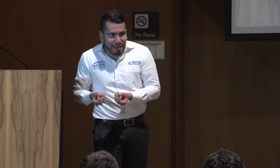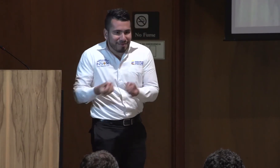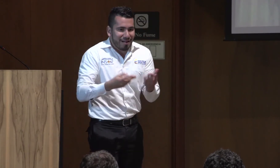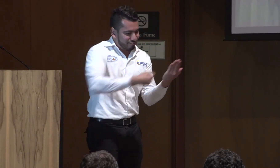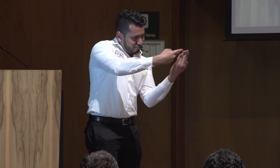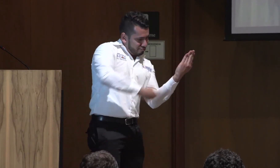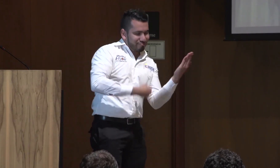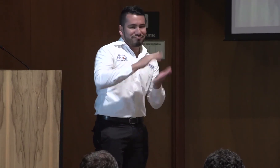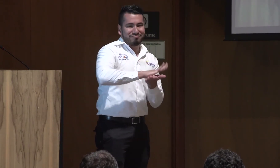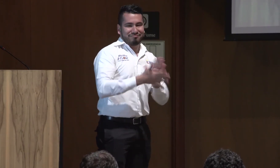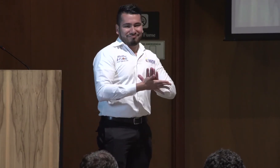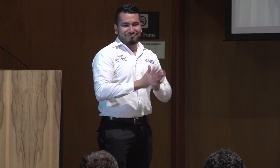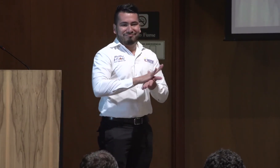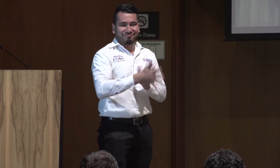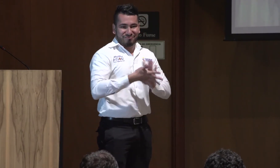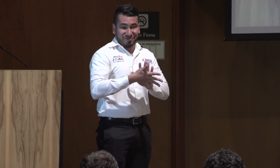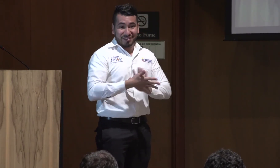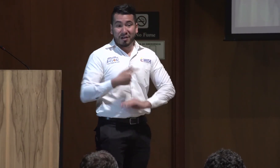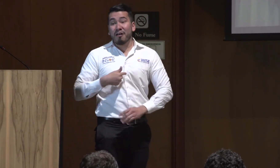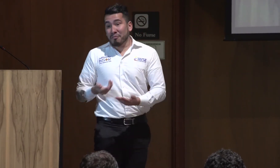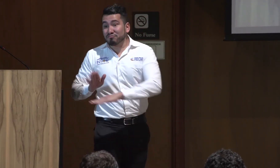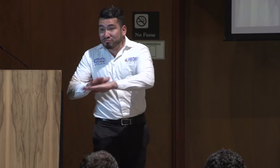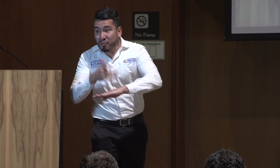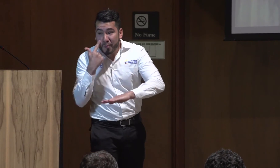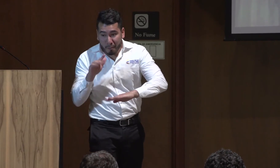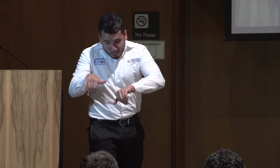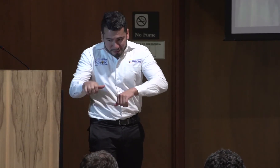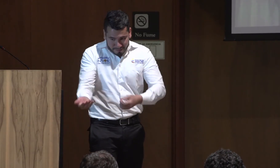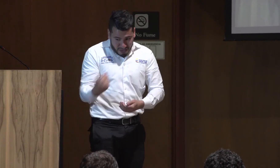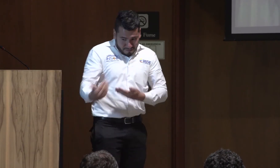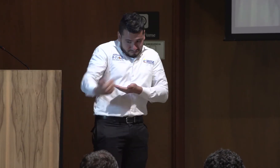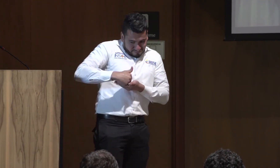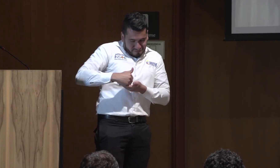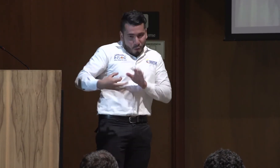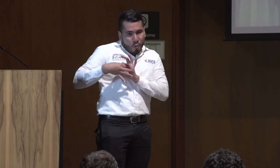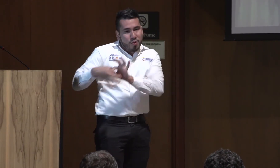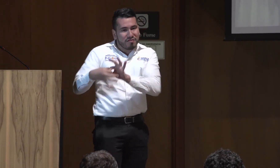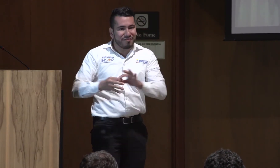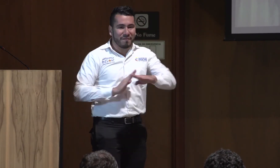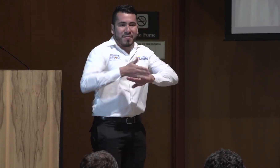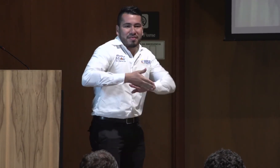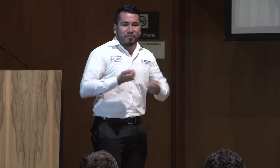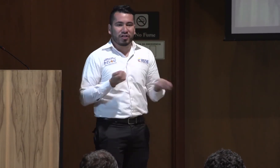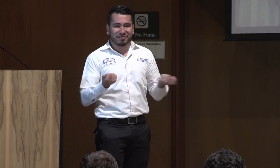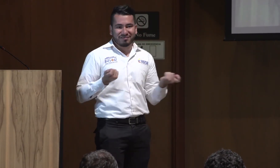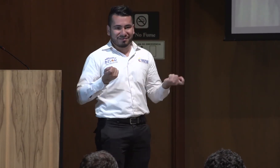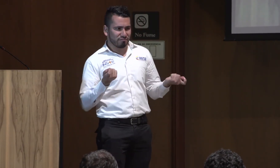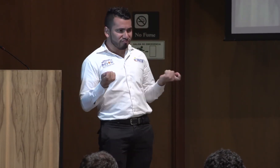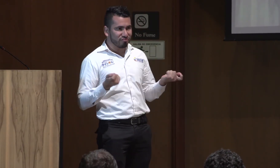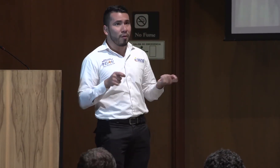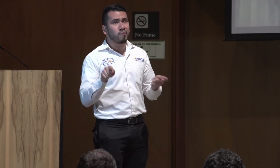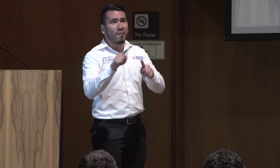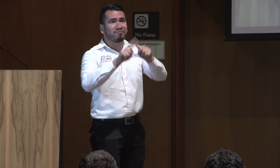invitar a ser parte de nuestra red de mediadores a algunas personas pues a varias personas sordas, ojalá en las